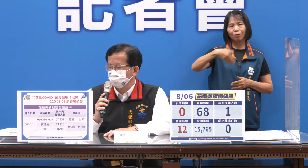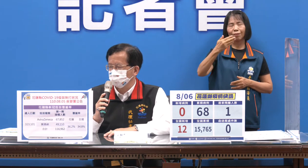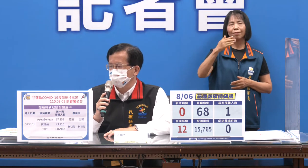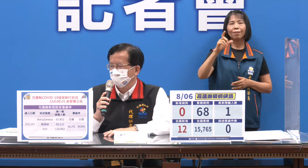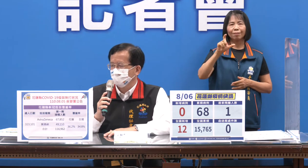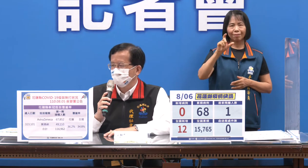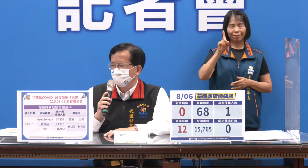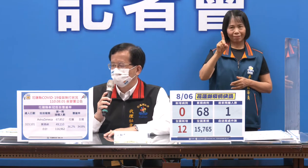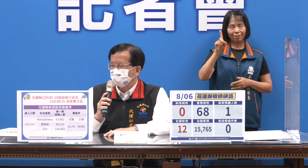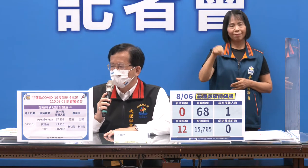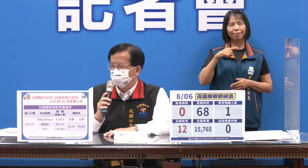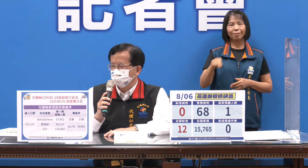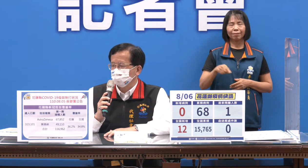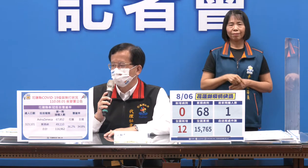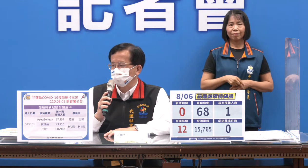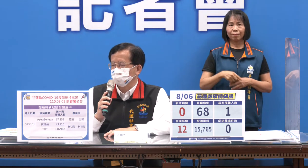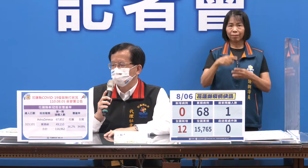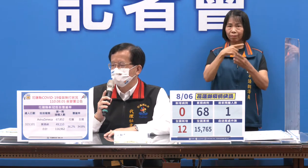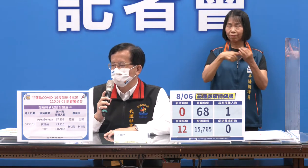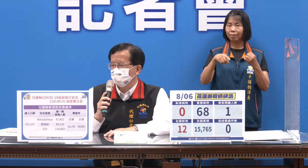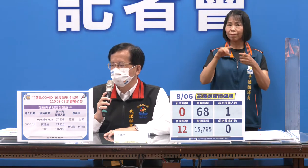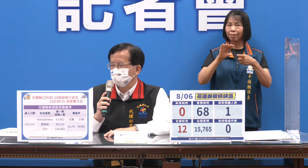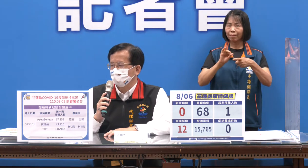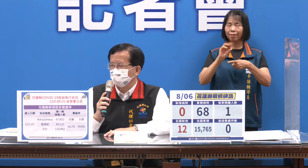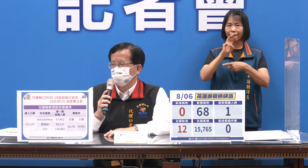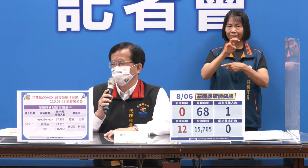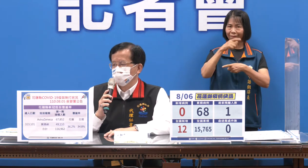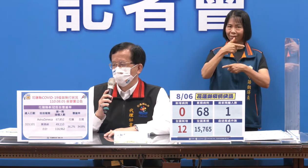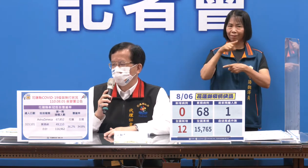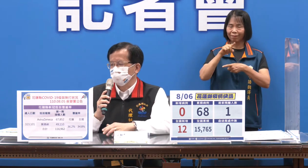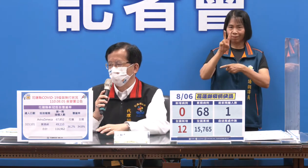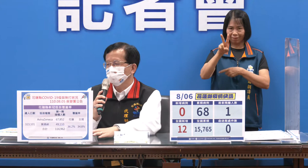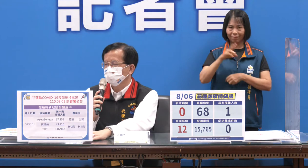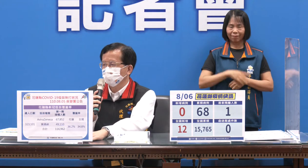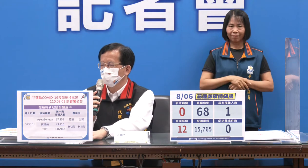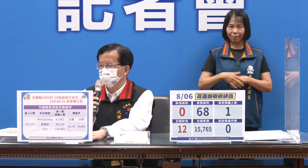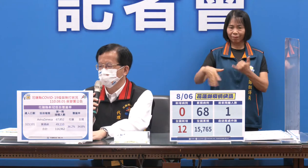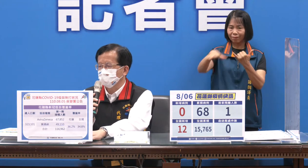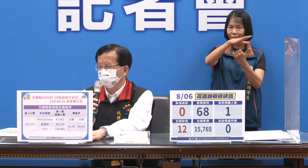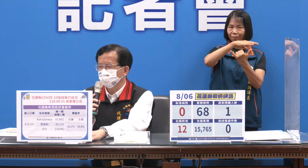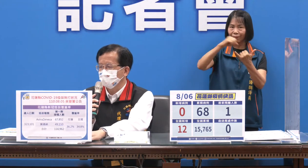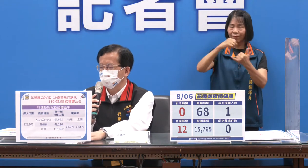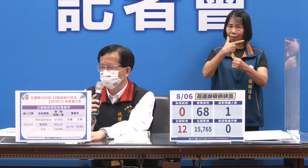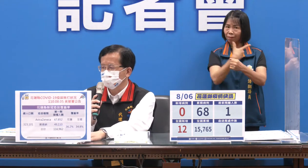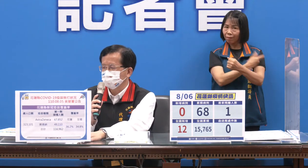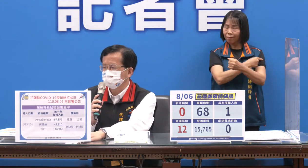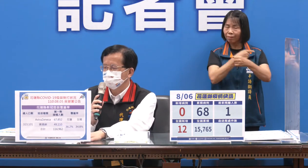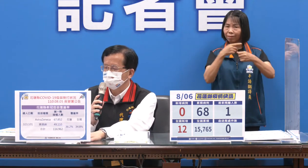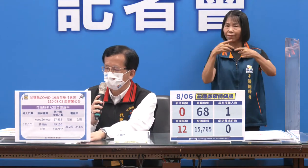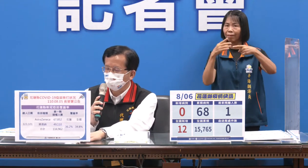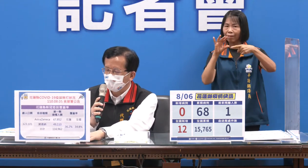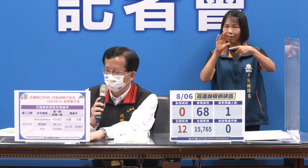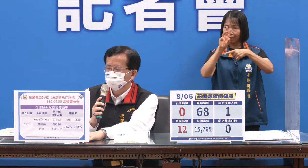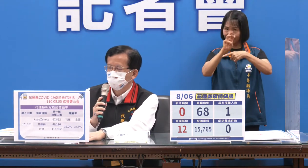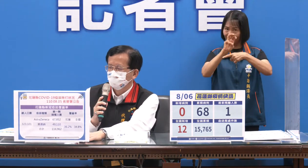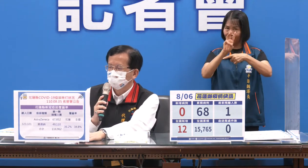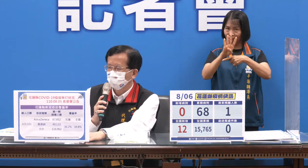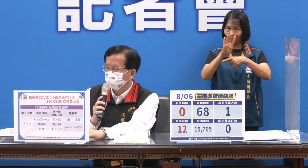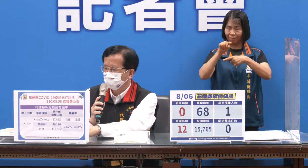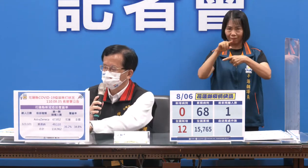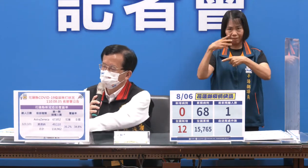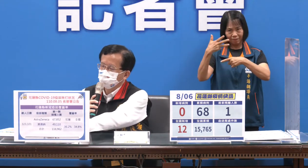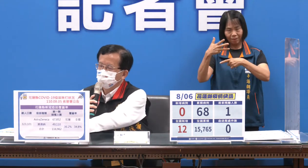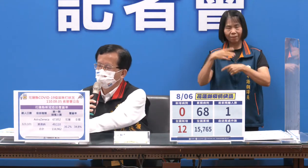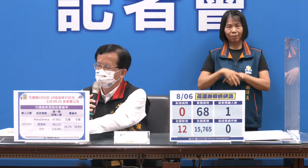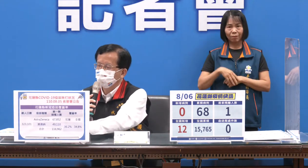116962名乡亲，覆盖率是36.2%，全国的施打覆盖率是34.8%。所以